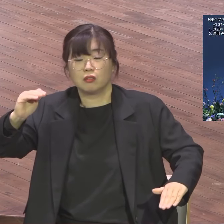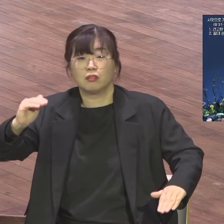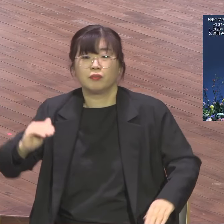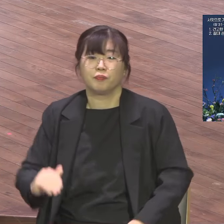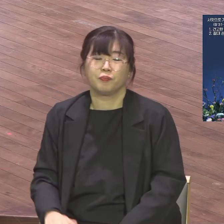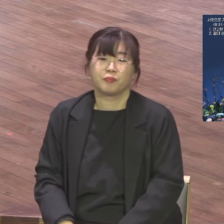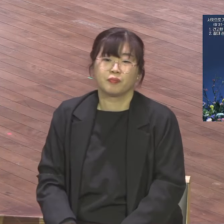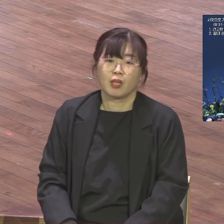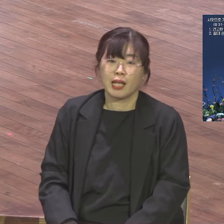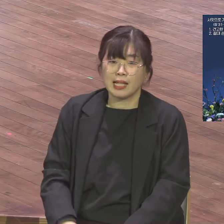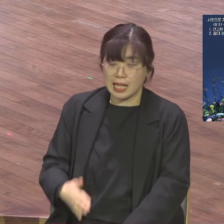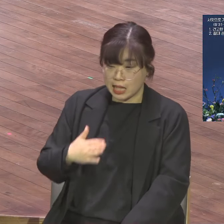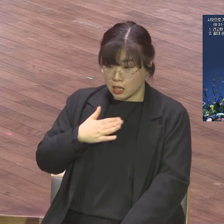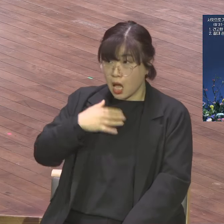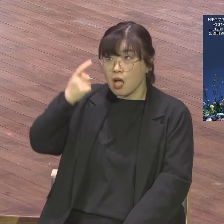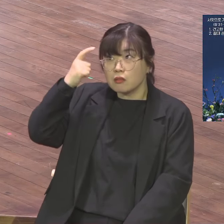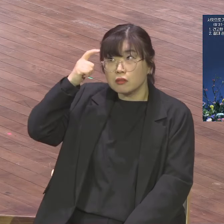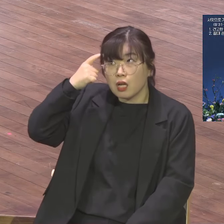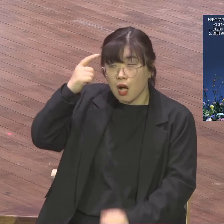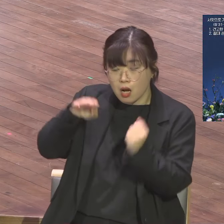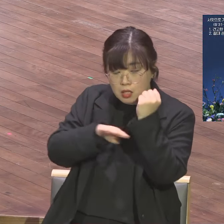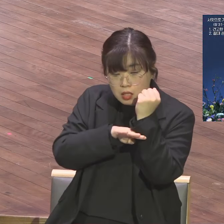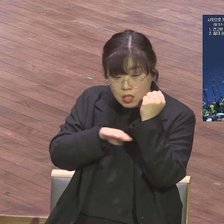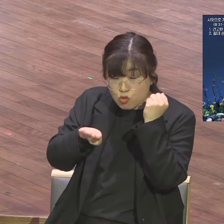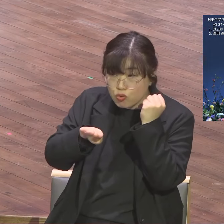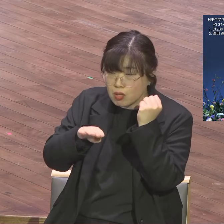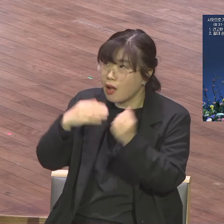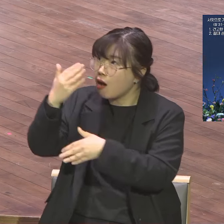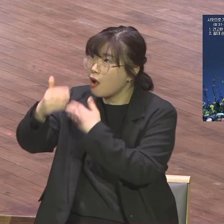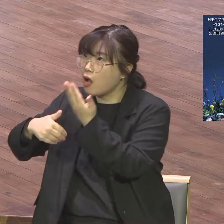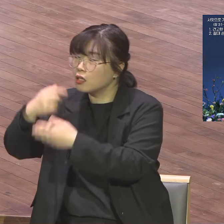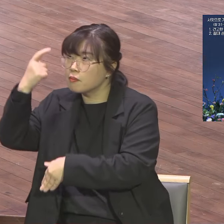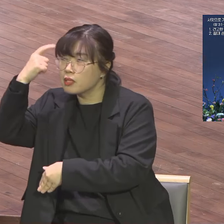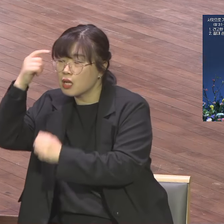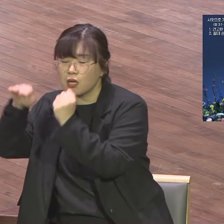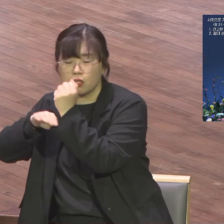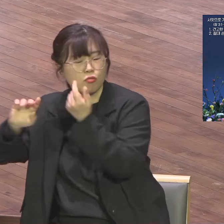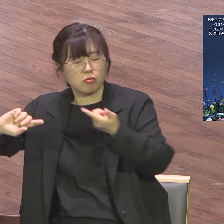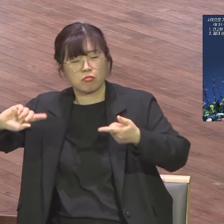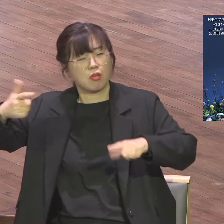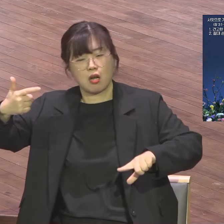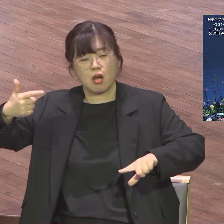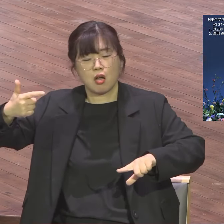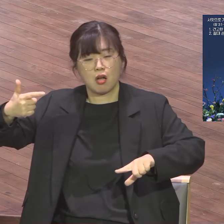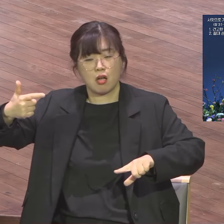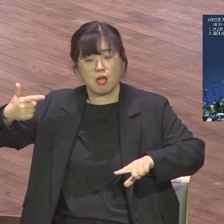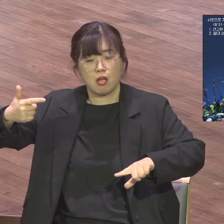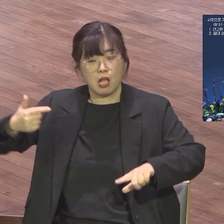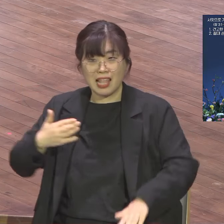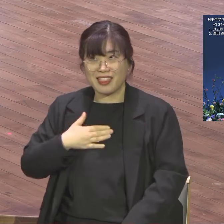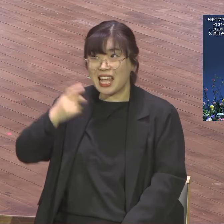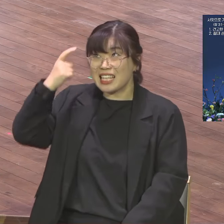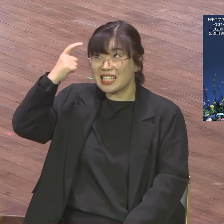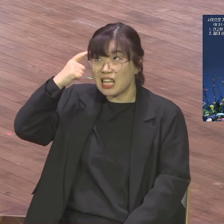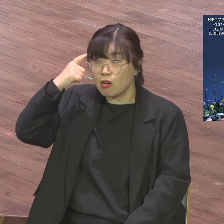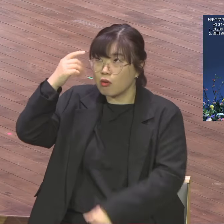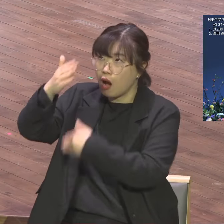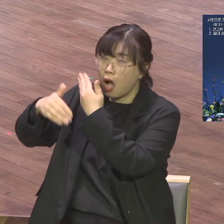자, 우리의 생각과는 차원이 다른 하나님이시죠. 우리의 이성으로는 제안받으신 하나님